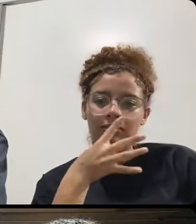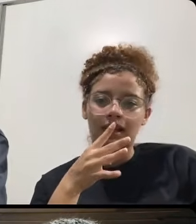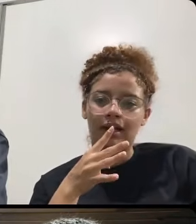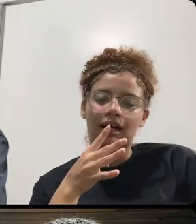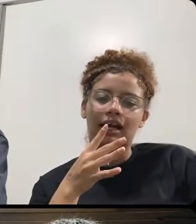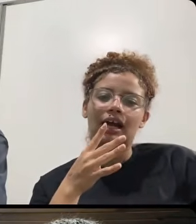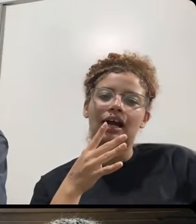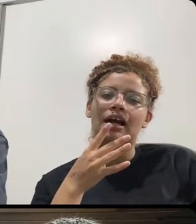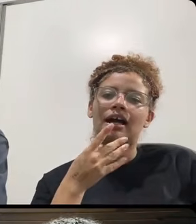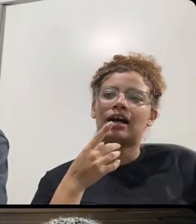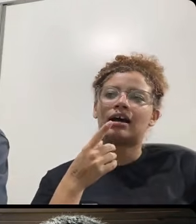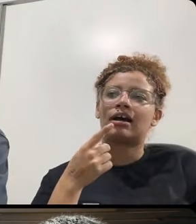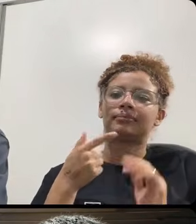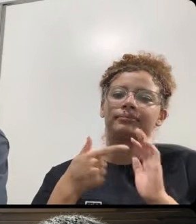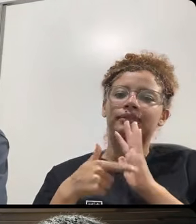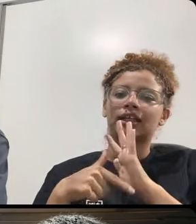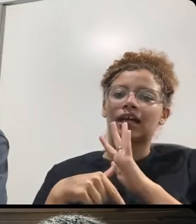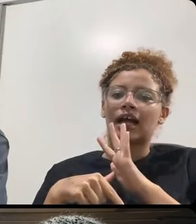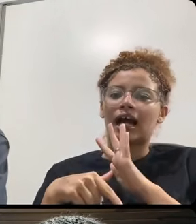na quadrangular.